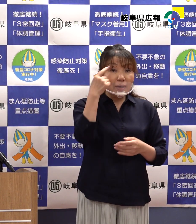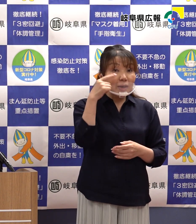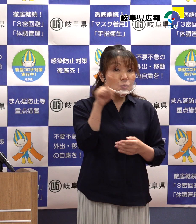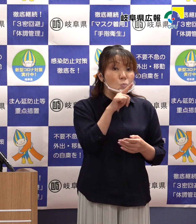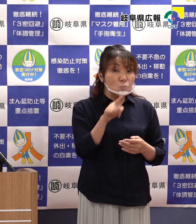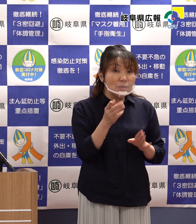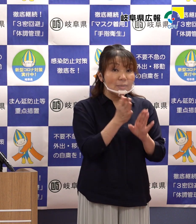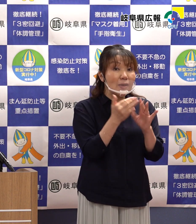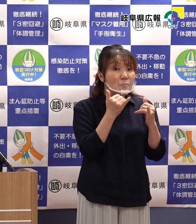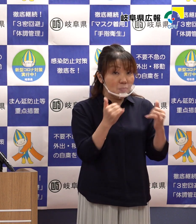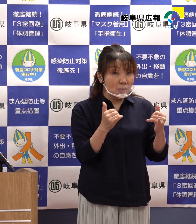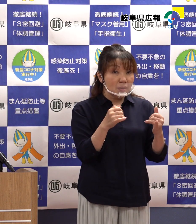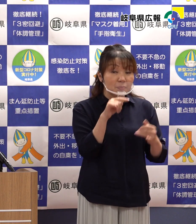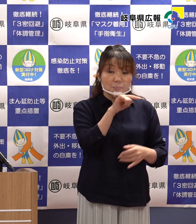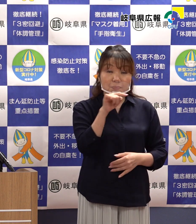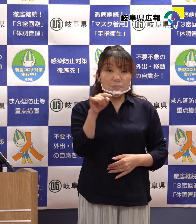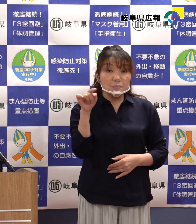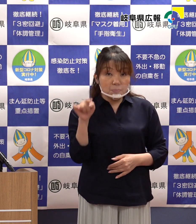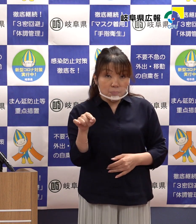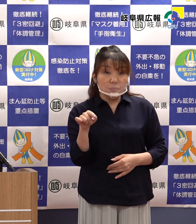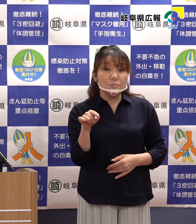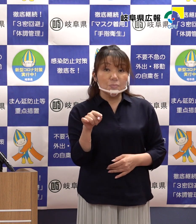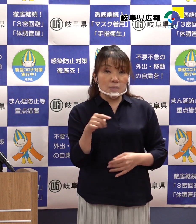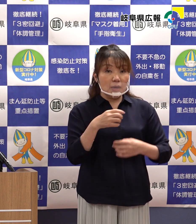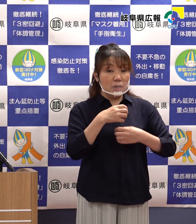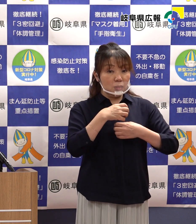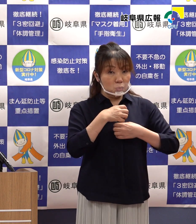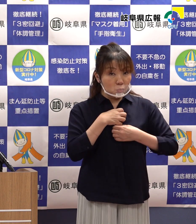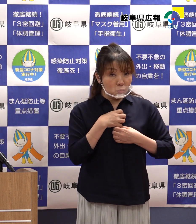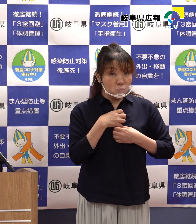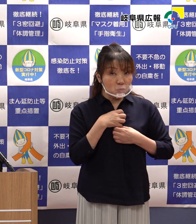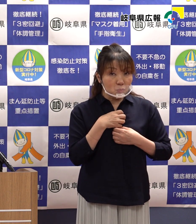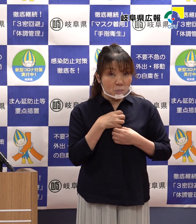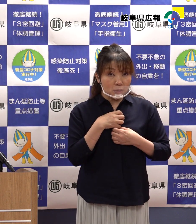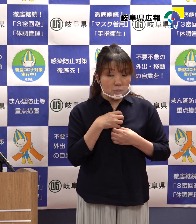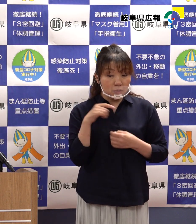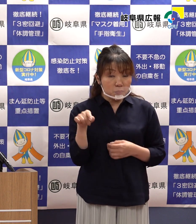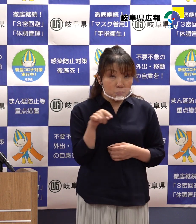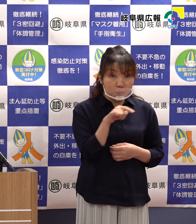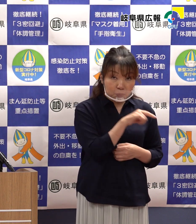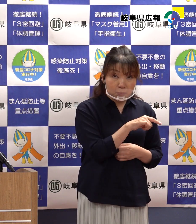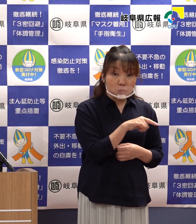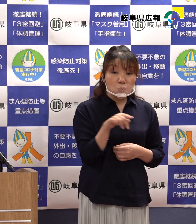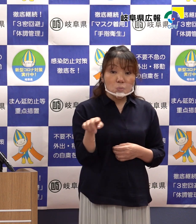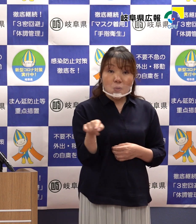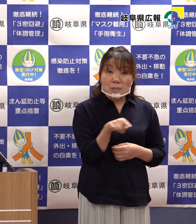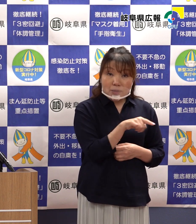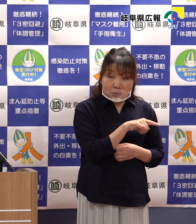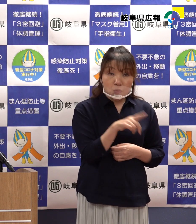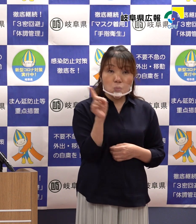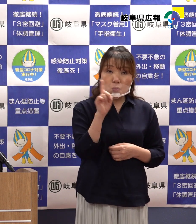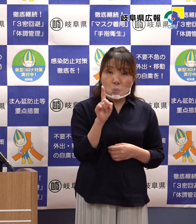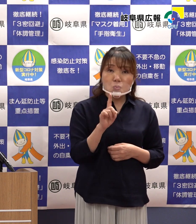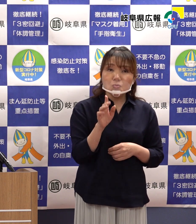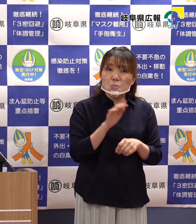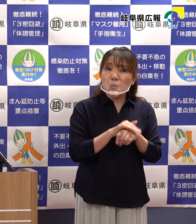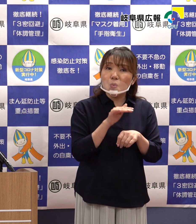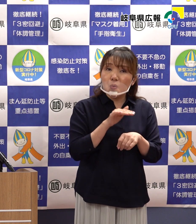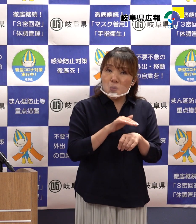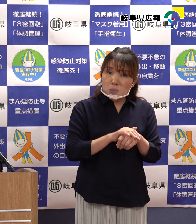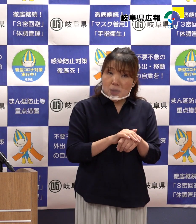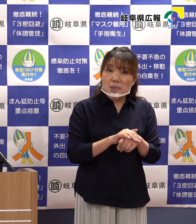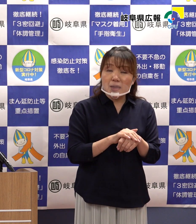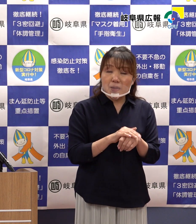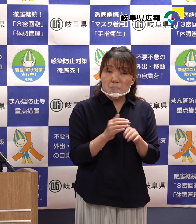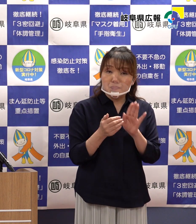と、いったところが一つ、まあ、注意すべき要素としてある以上、まあ、それらについてどう抑え込んでいくかということで、まあ、